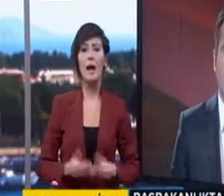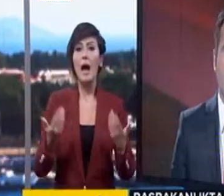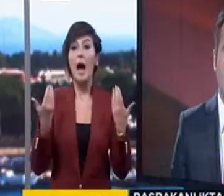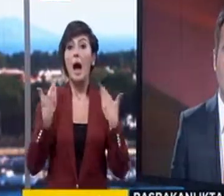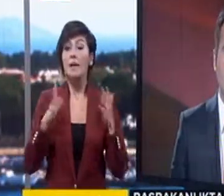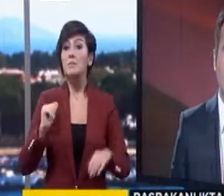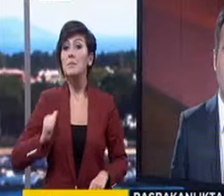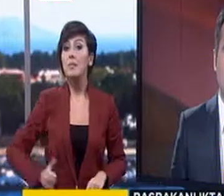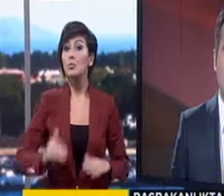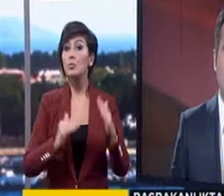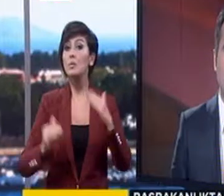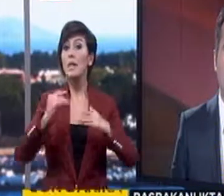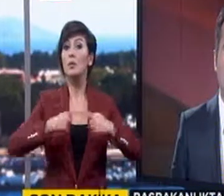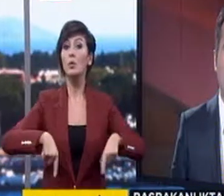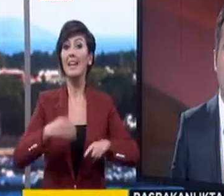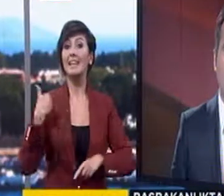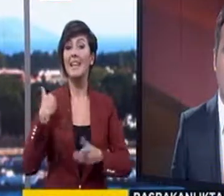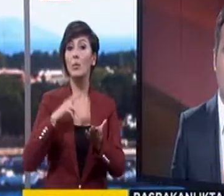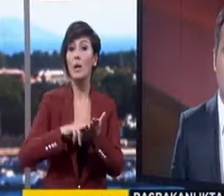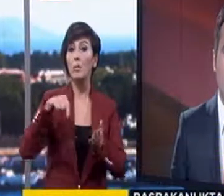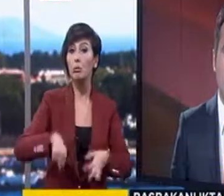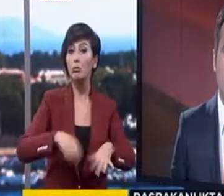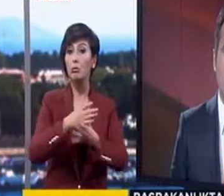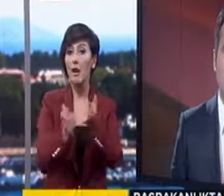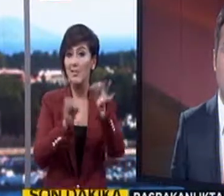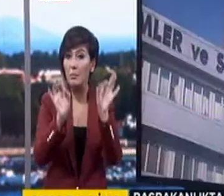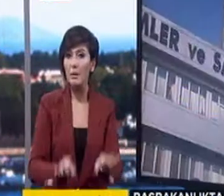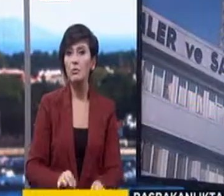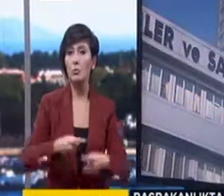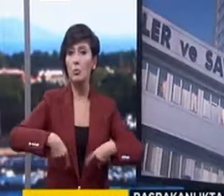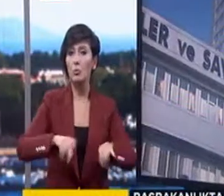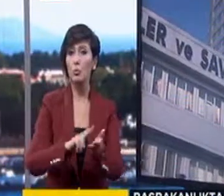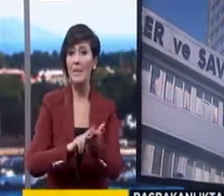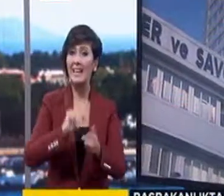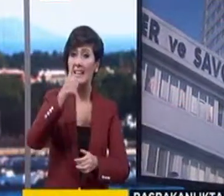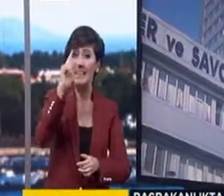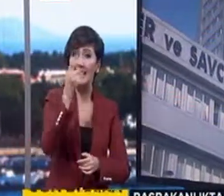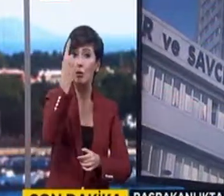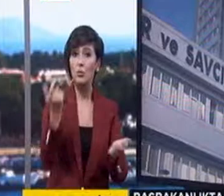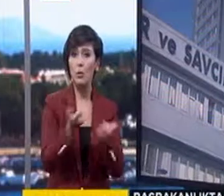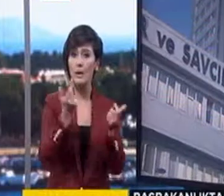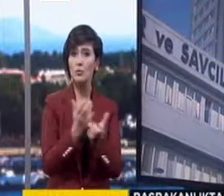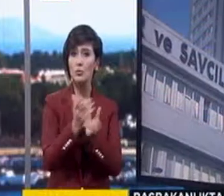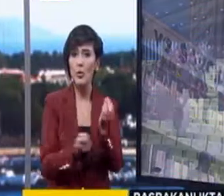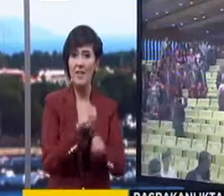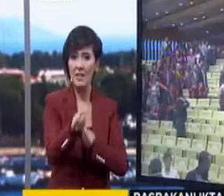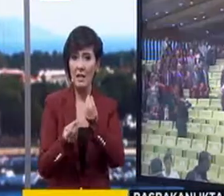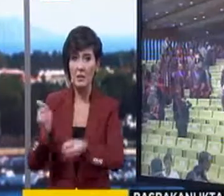Hakimler ve Savcılar Yüksek Kurulu'nun yeni üyeleri bugün görevlerine başladı. Kurul üyeleri yarınki ilk toplantısında görev dağılımı yapılacak ve